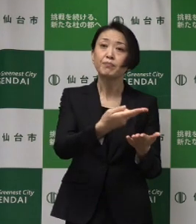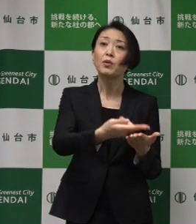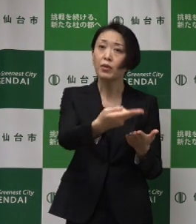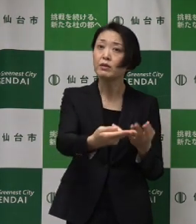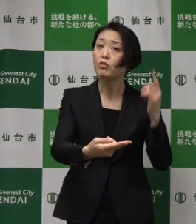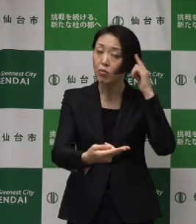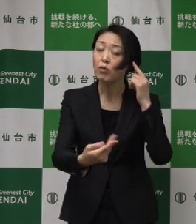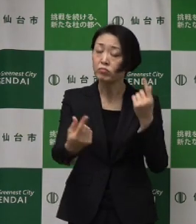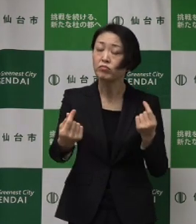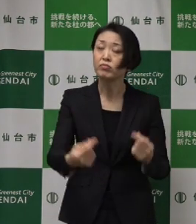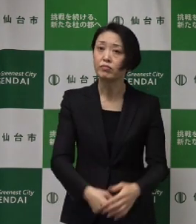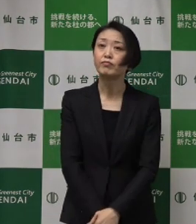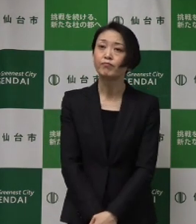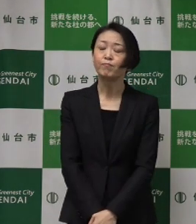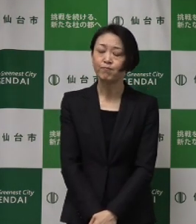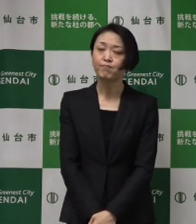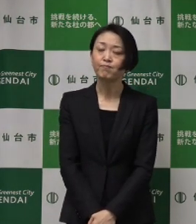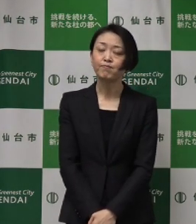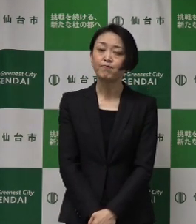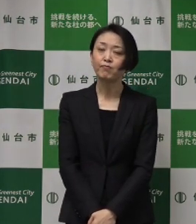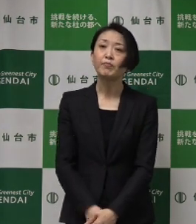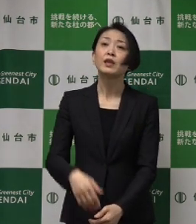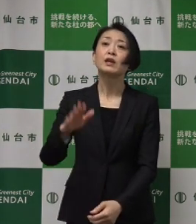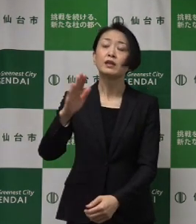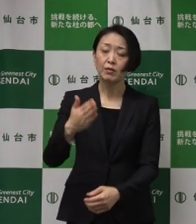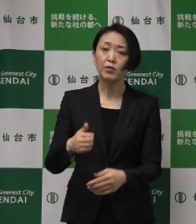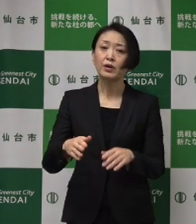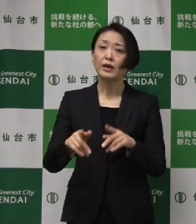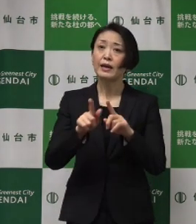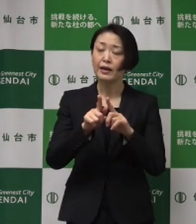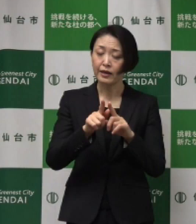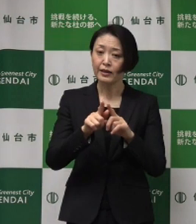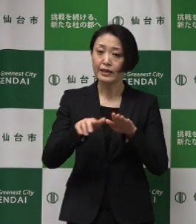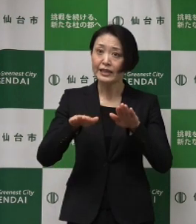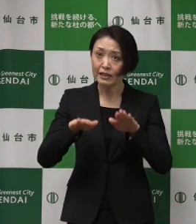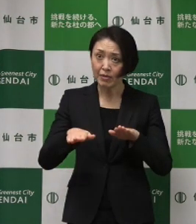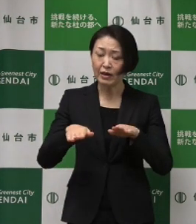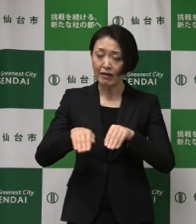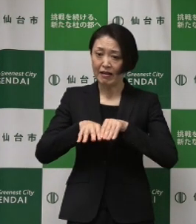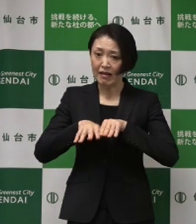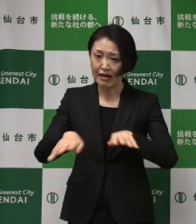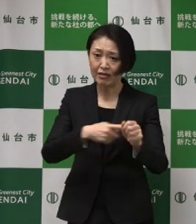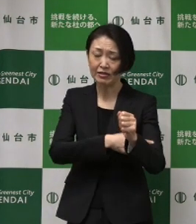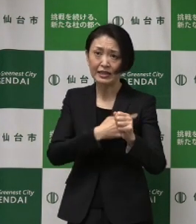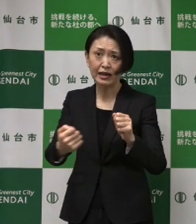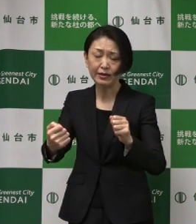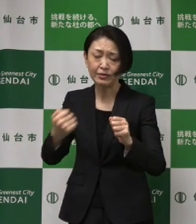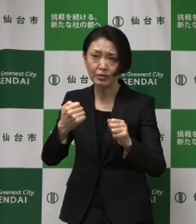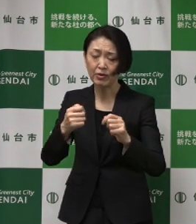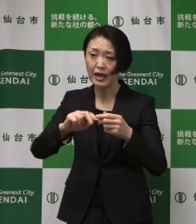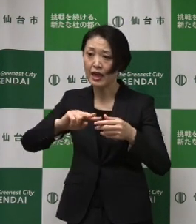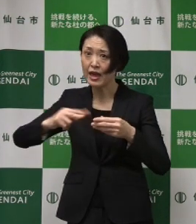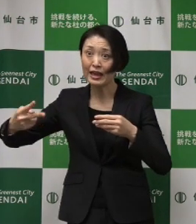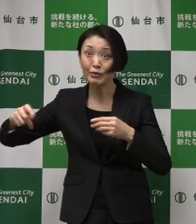ましょう。しかしこの感染力が強い、そしてまた重症化する率も高いとされる変